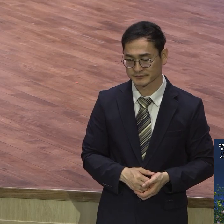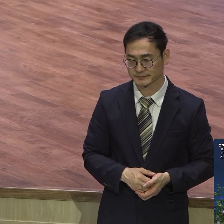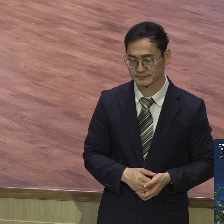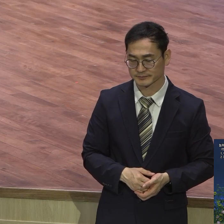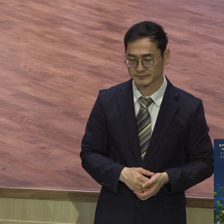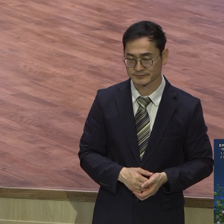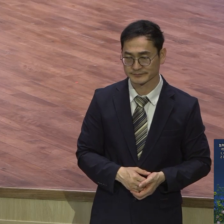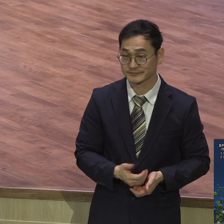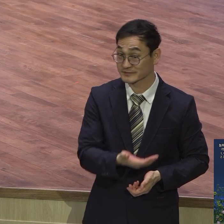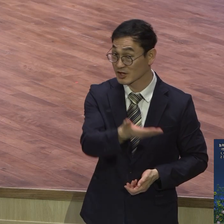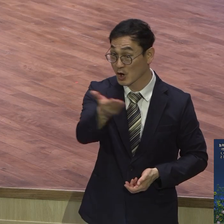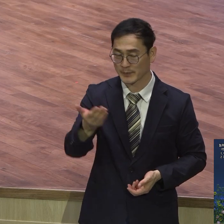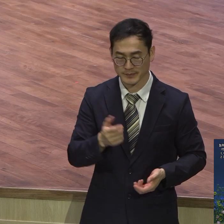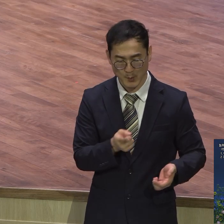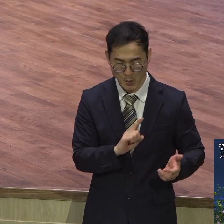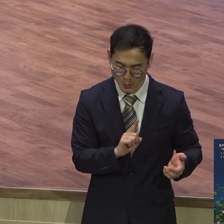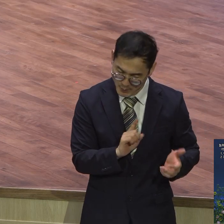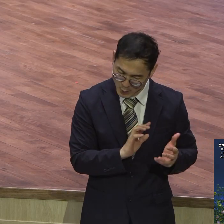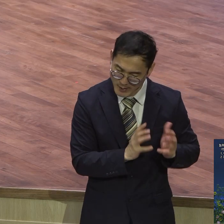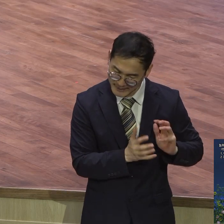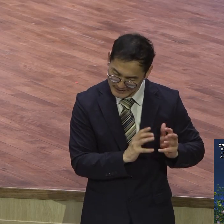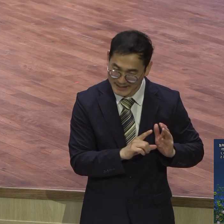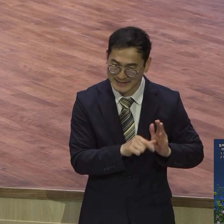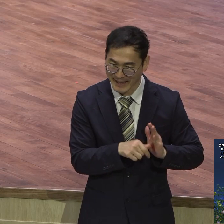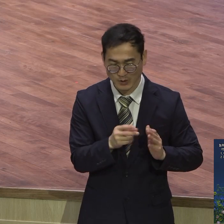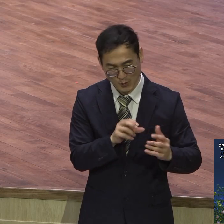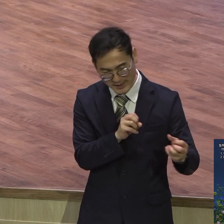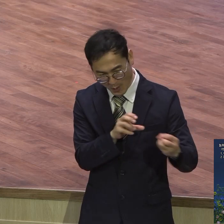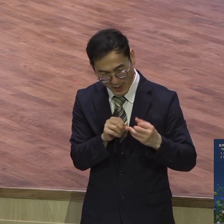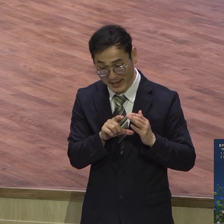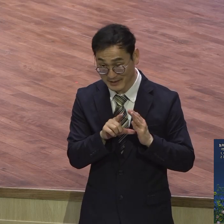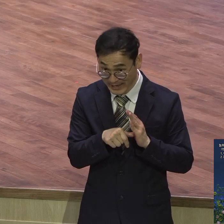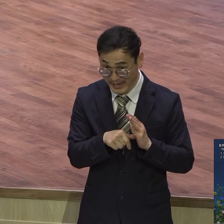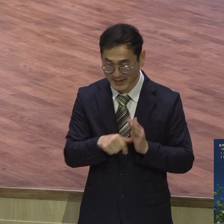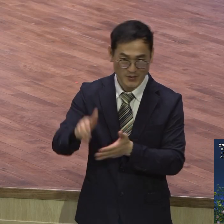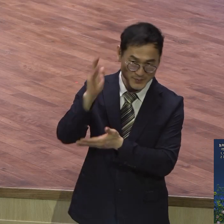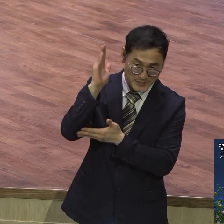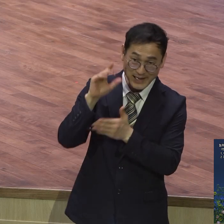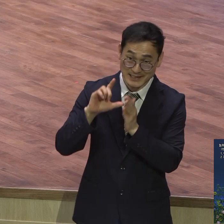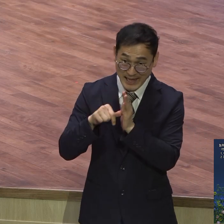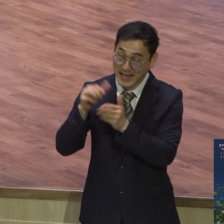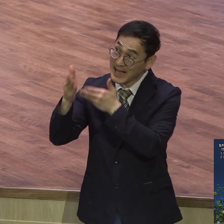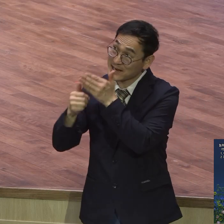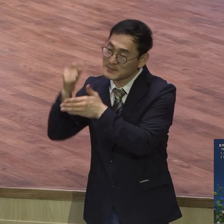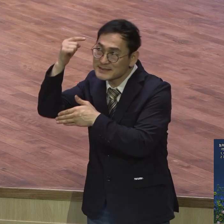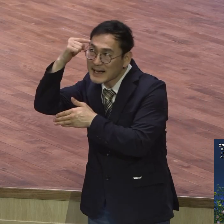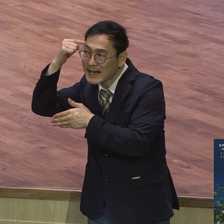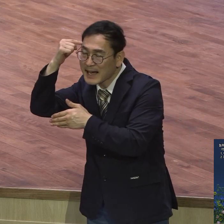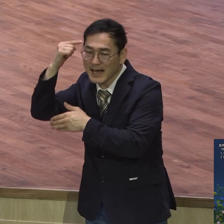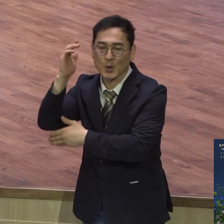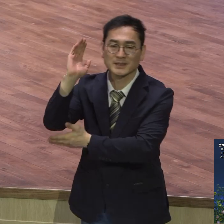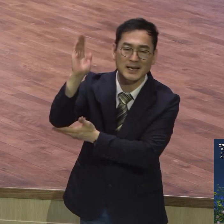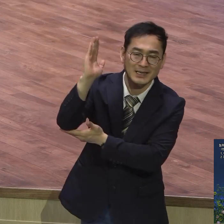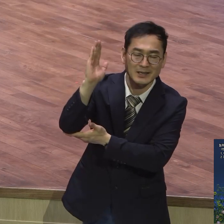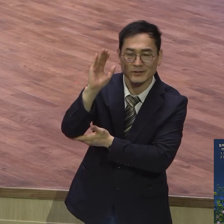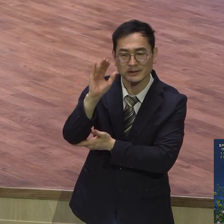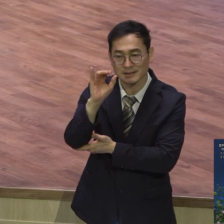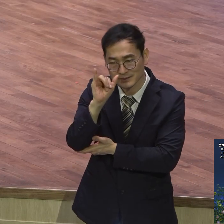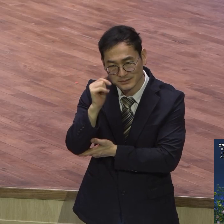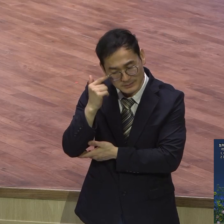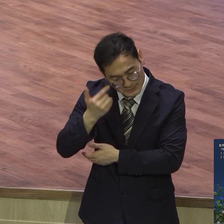무슨 회의를 하는가 대화를 한다든가 포럼할 때 하나님을 의식하고 내가 말하고 있나